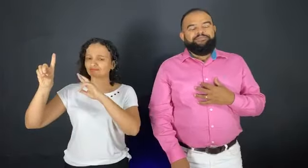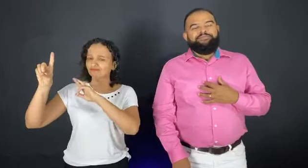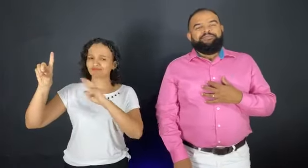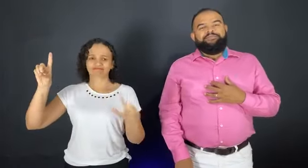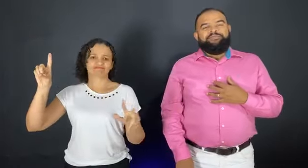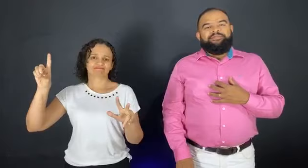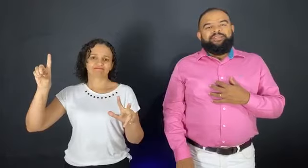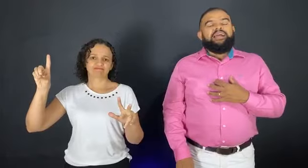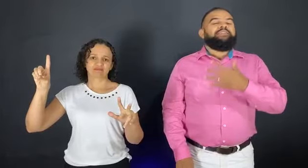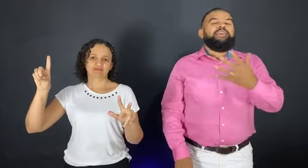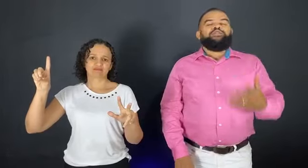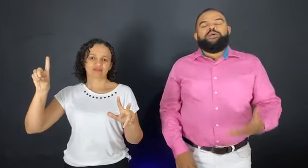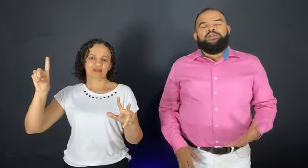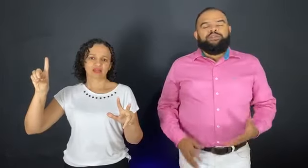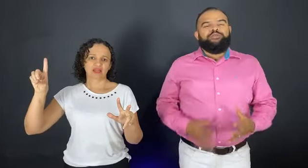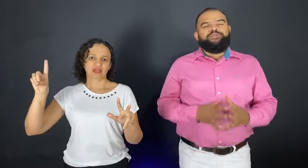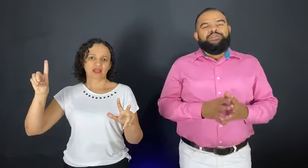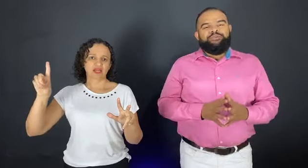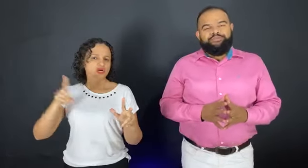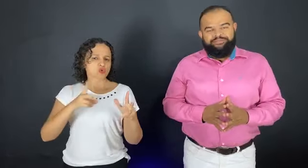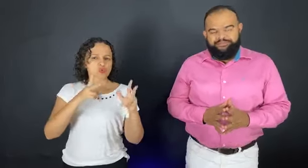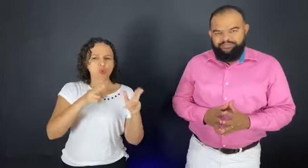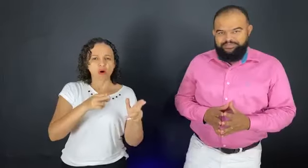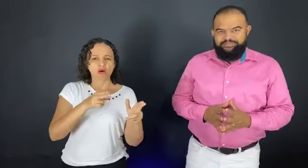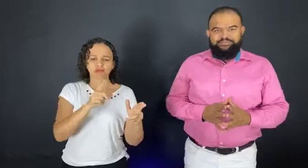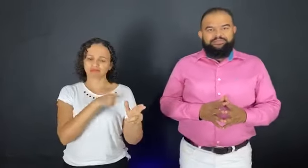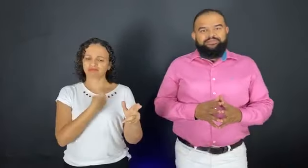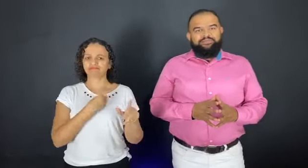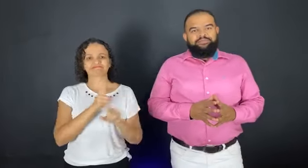ótica. Atente para o que Deus te deu.